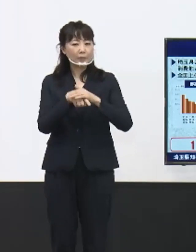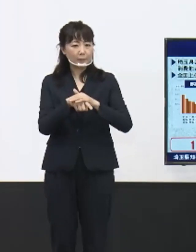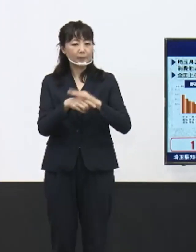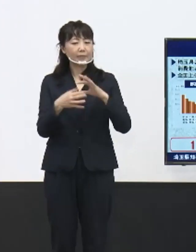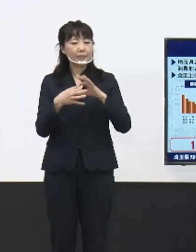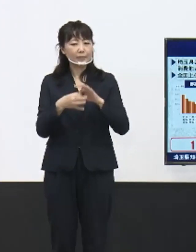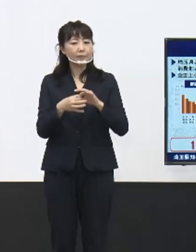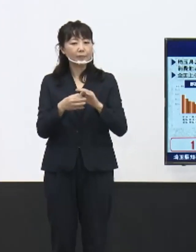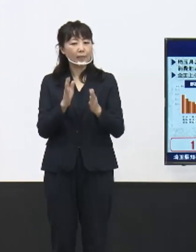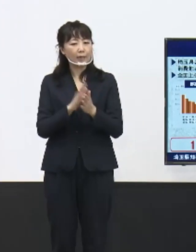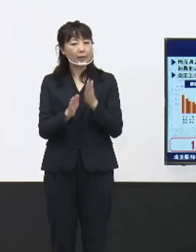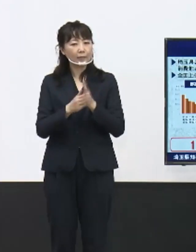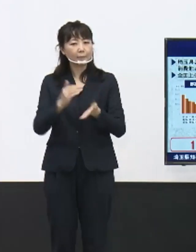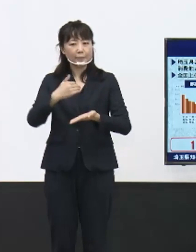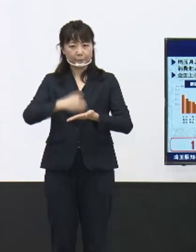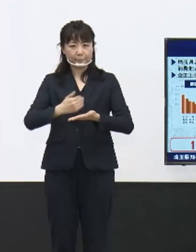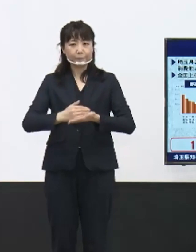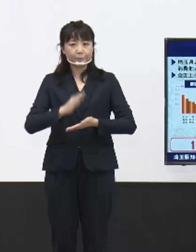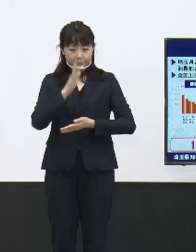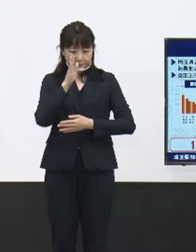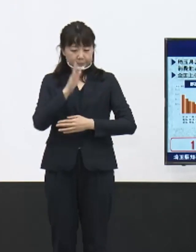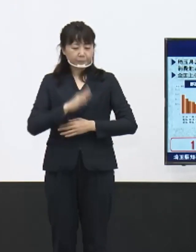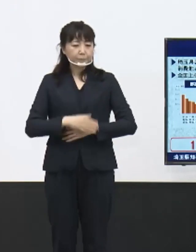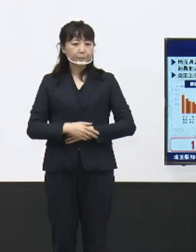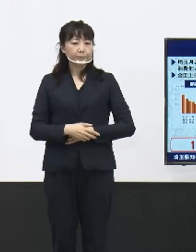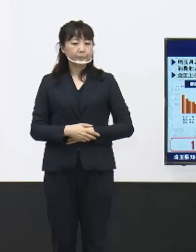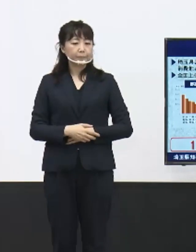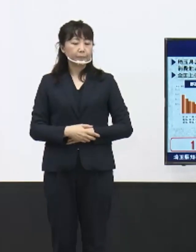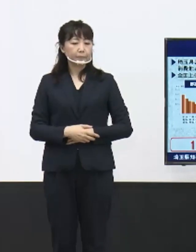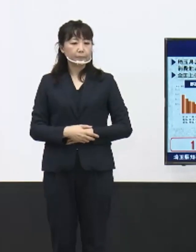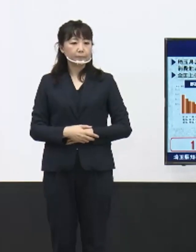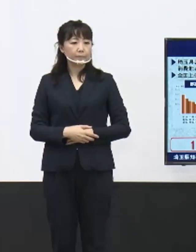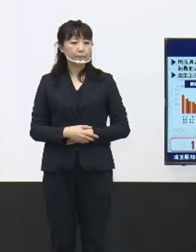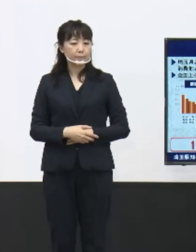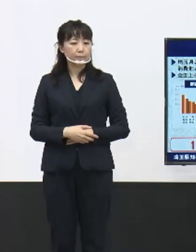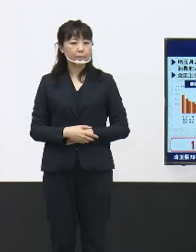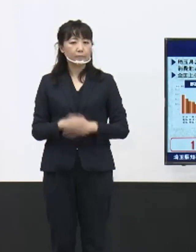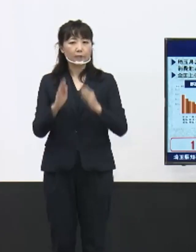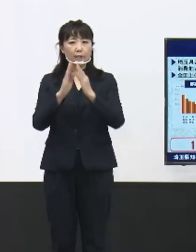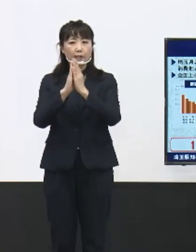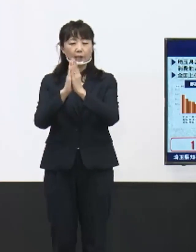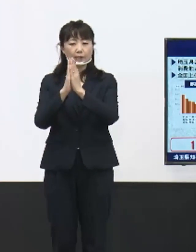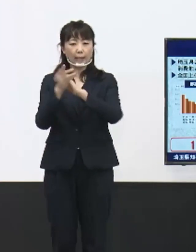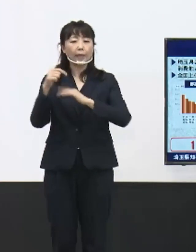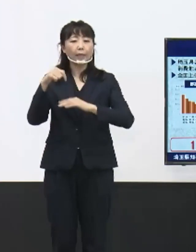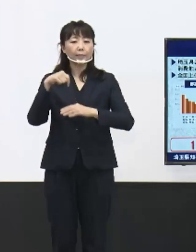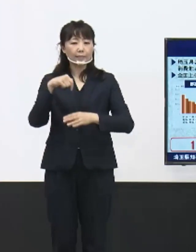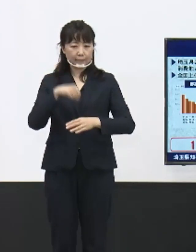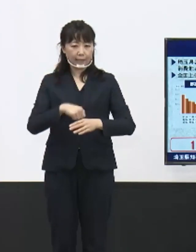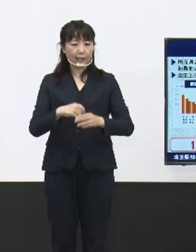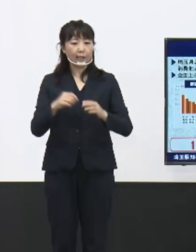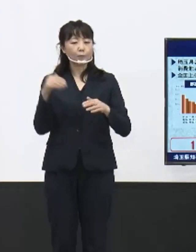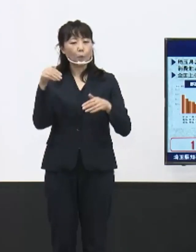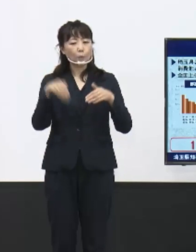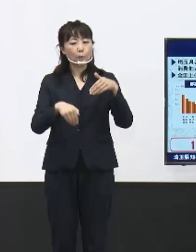めてご認識をお聞かせください。 はい、県内の投票率今回